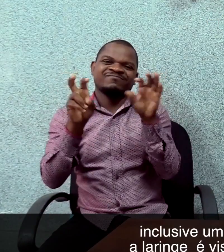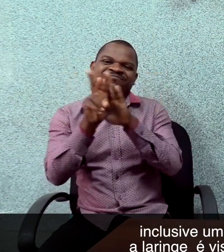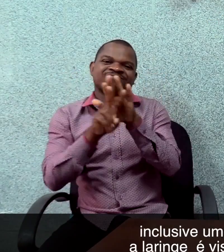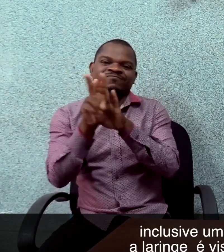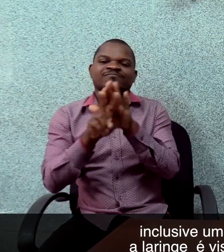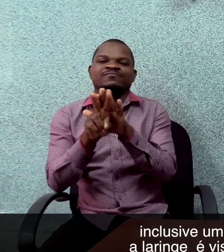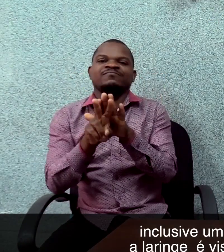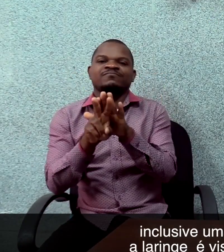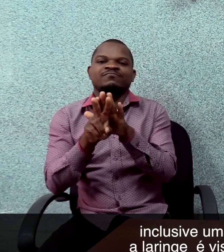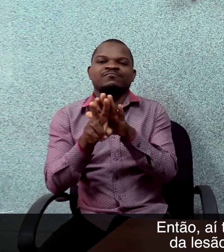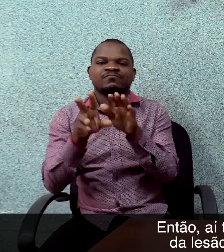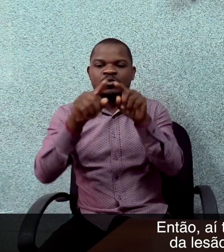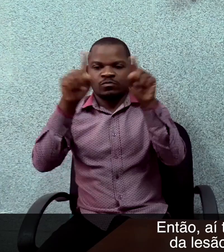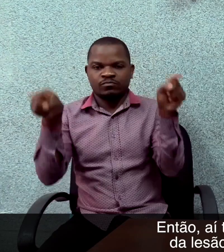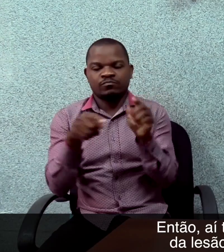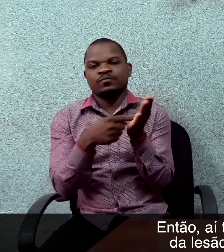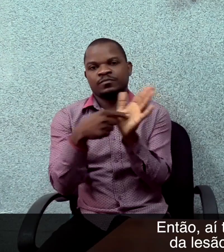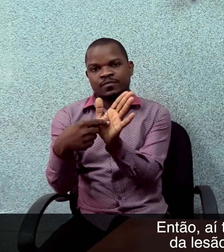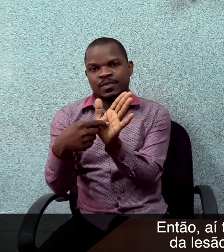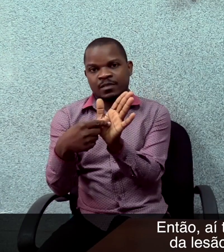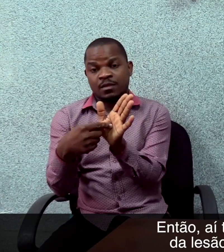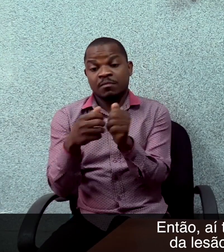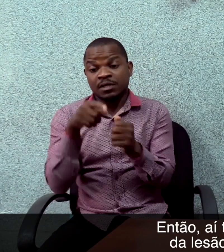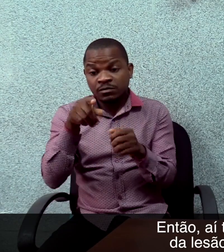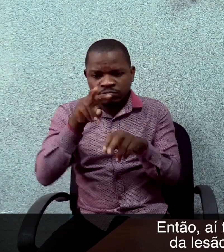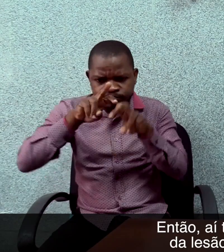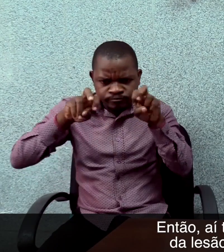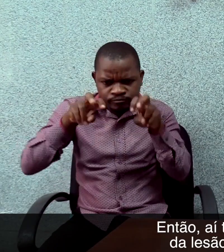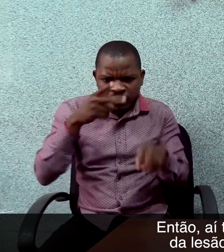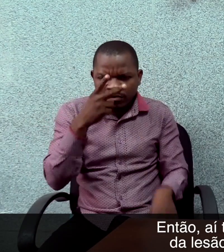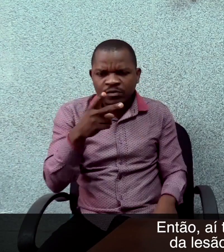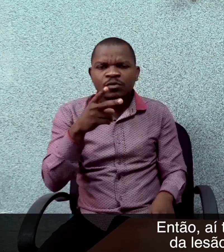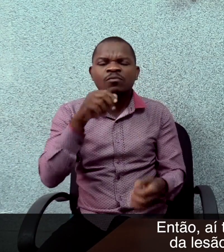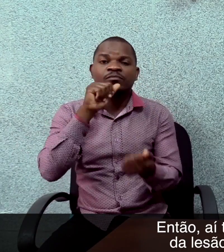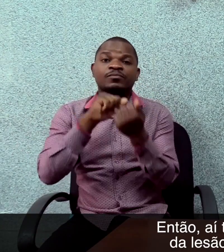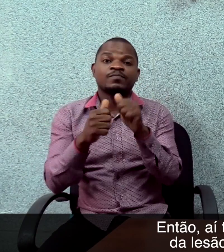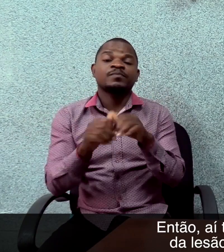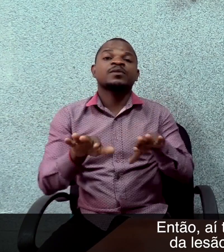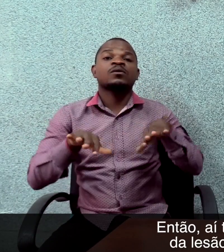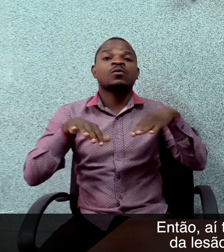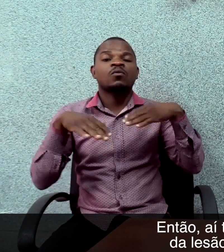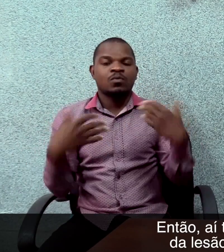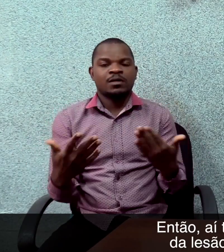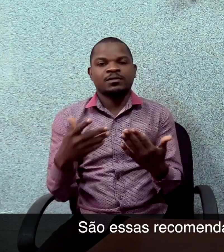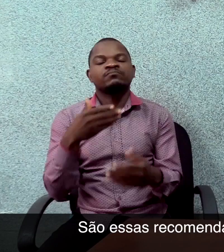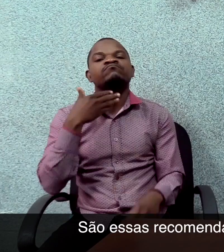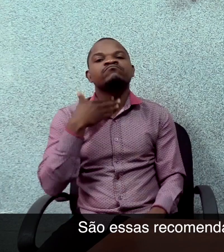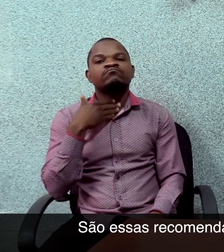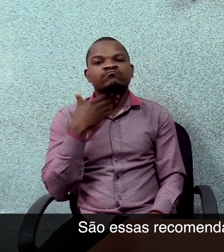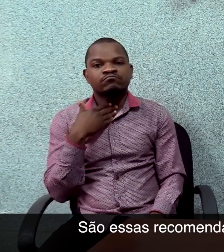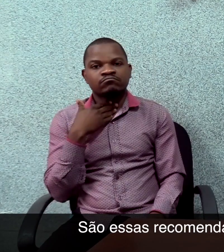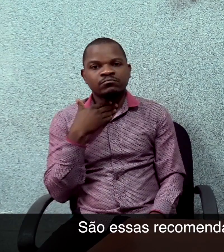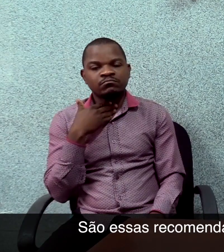de um ecrã. Então, esse que vai confirmar quais são as lesões existentes nessa laringe.